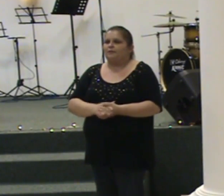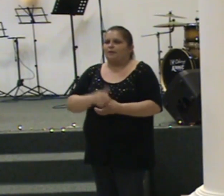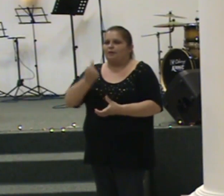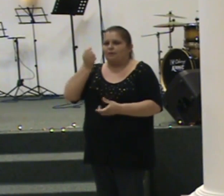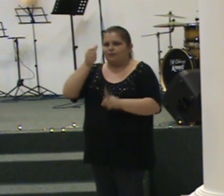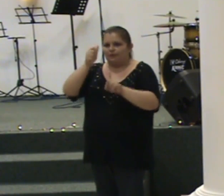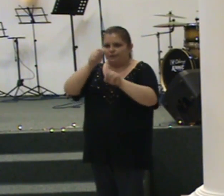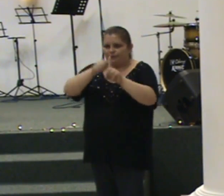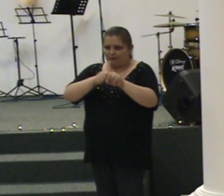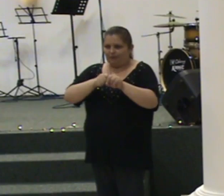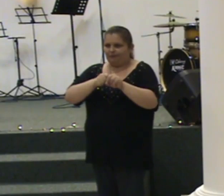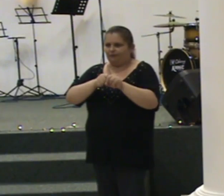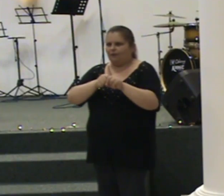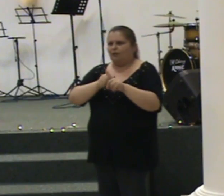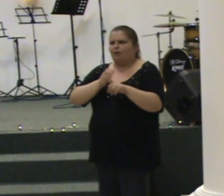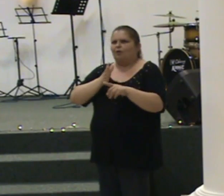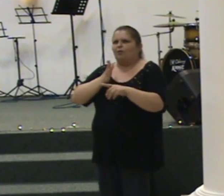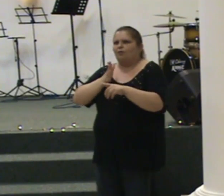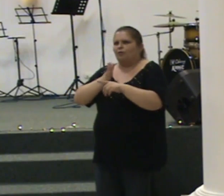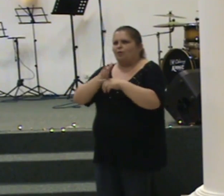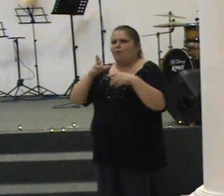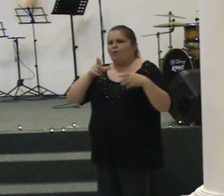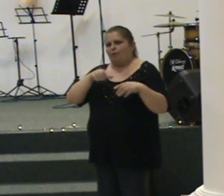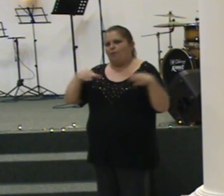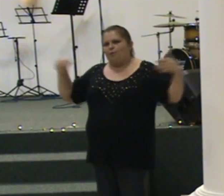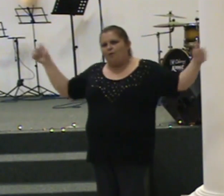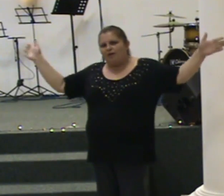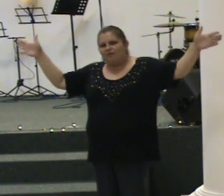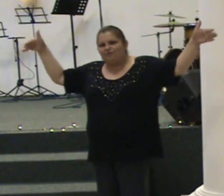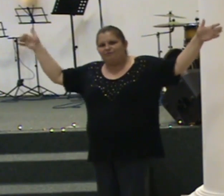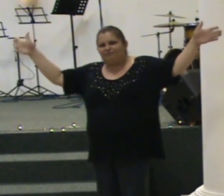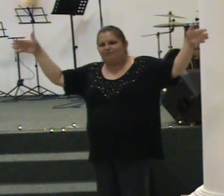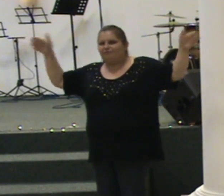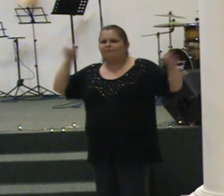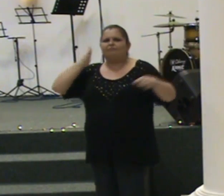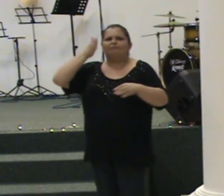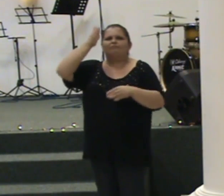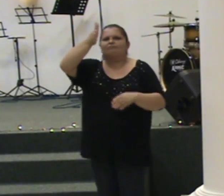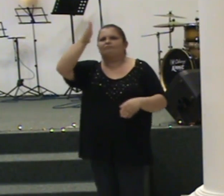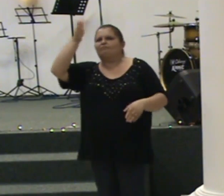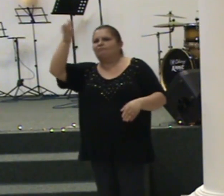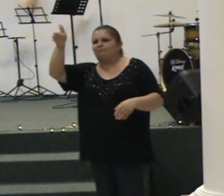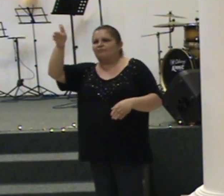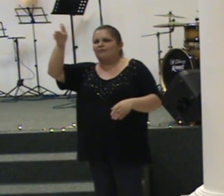foi enviado por Deus a uma cidade da Galileia chamada Nazaré.